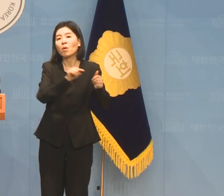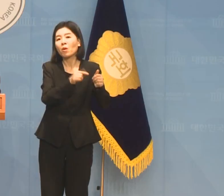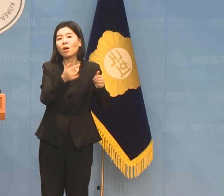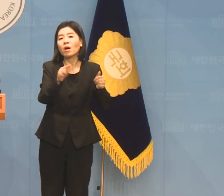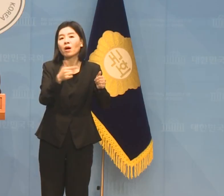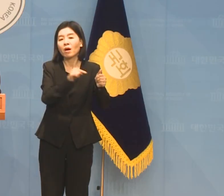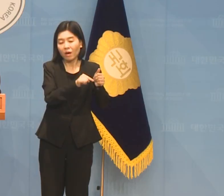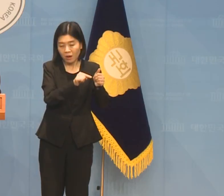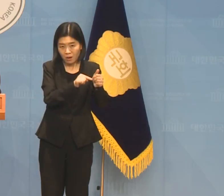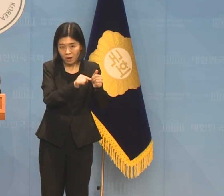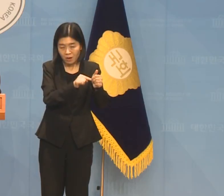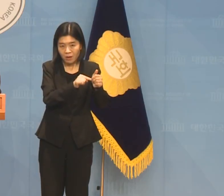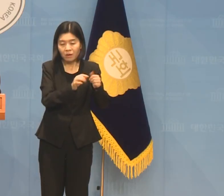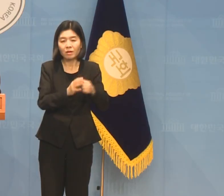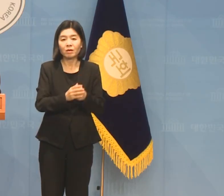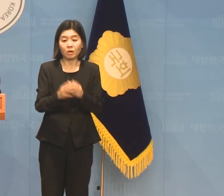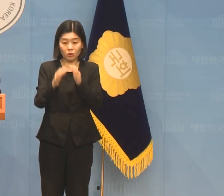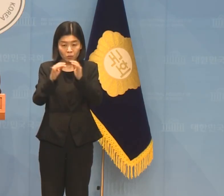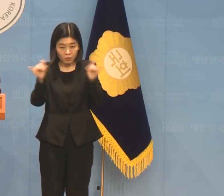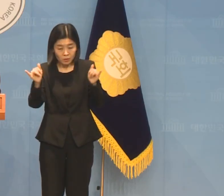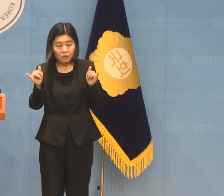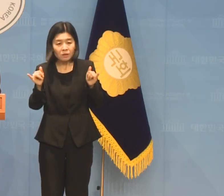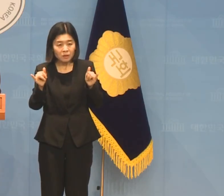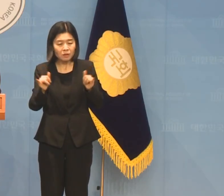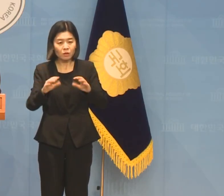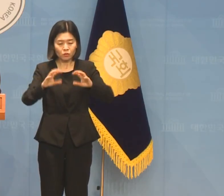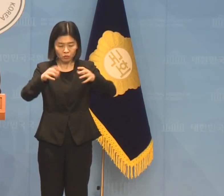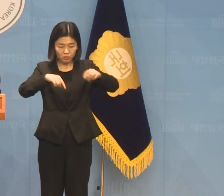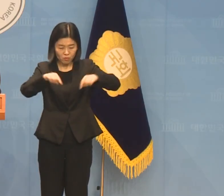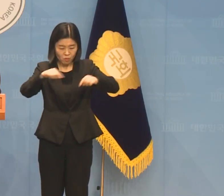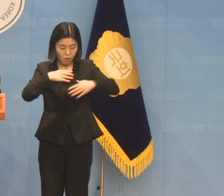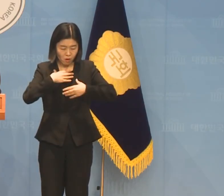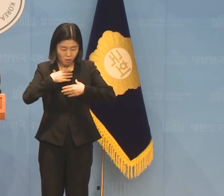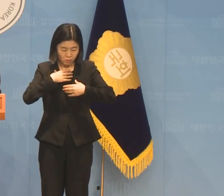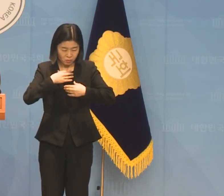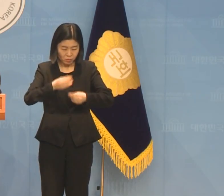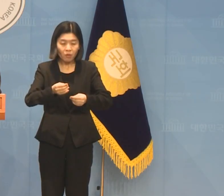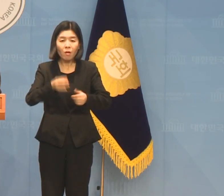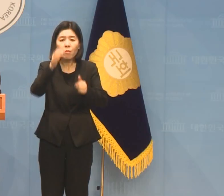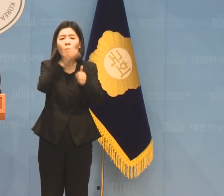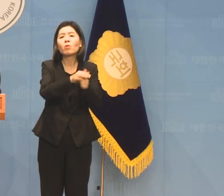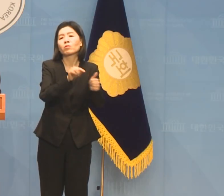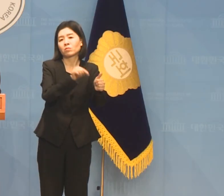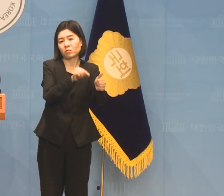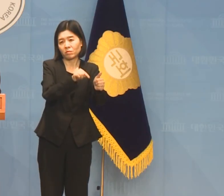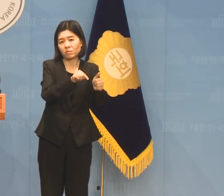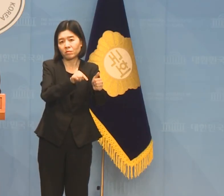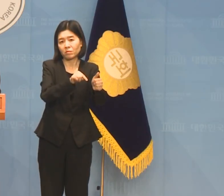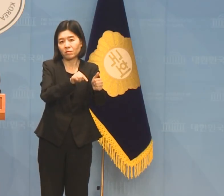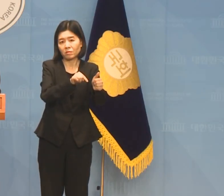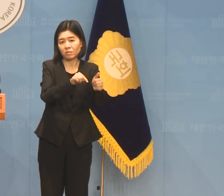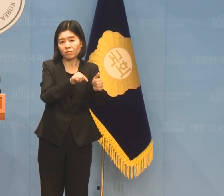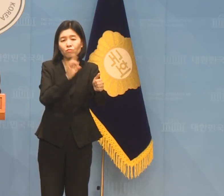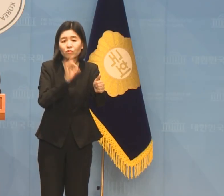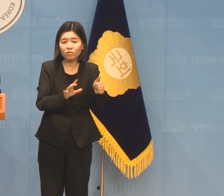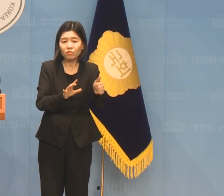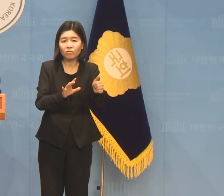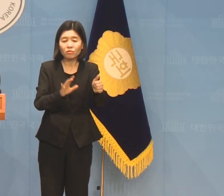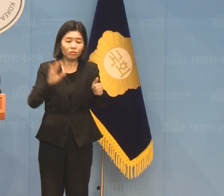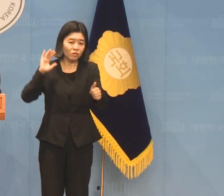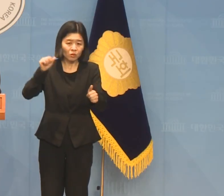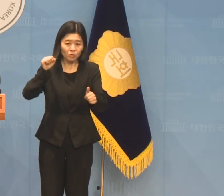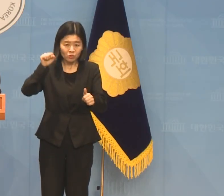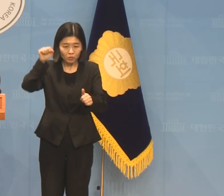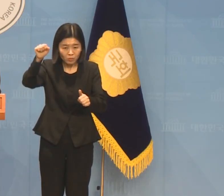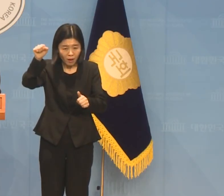한덕수 권한대행은 국민께서 국정을 안정시키라고 부여한 권한을 대선 출마의